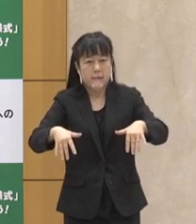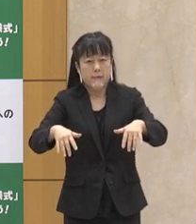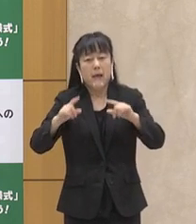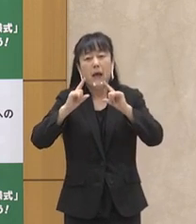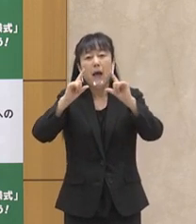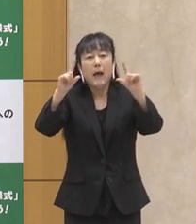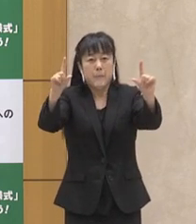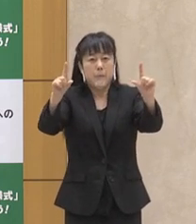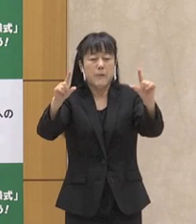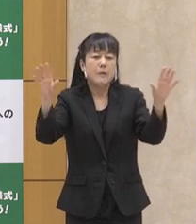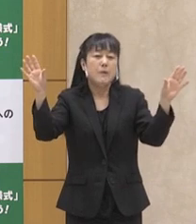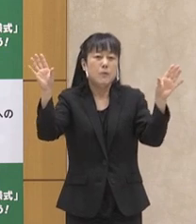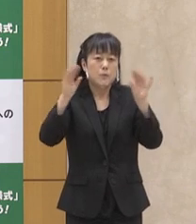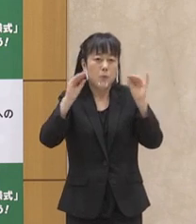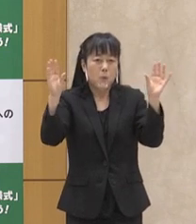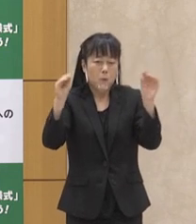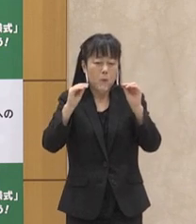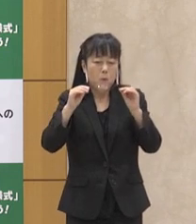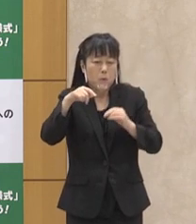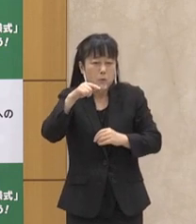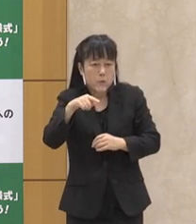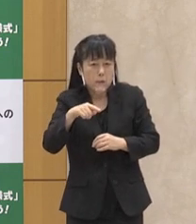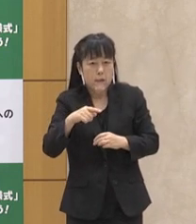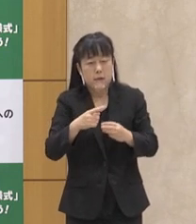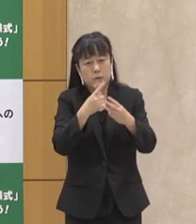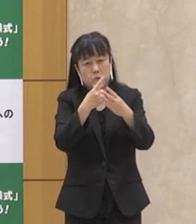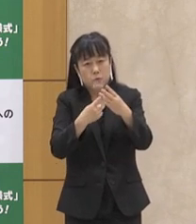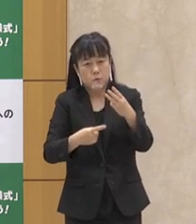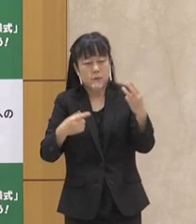を趣旨としては話しております。